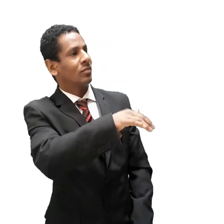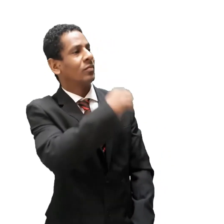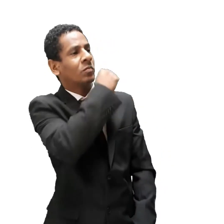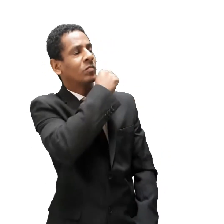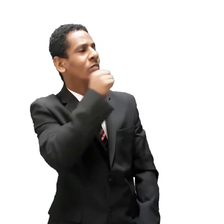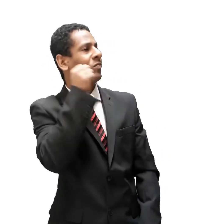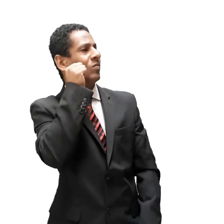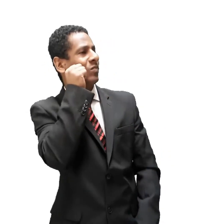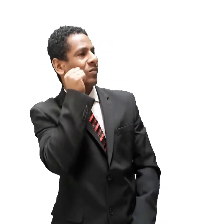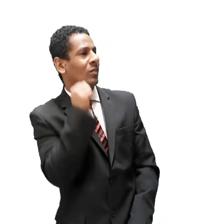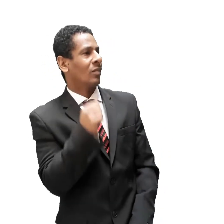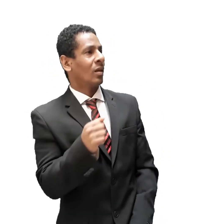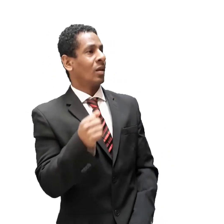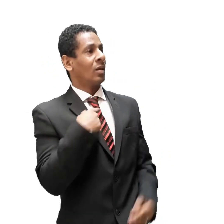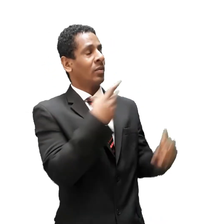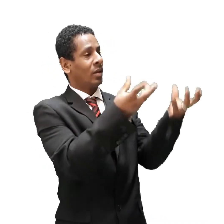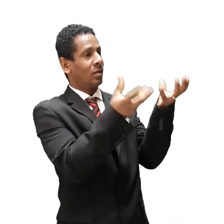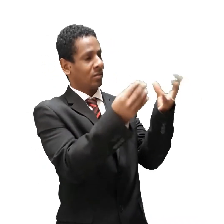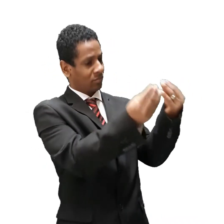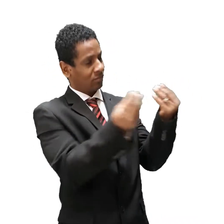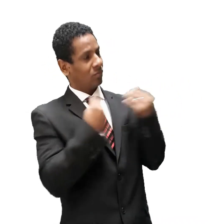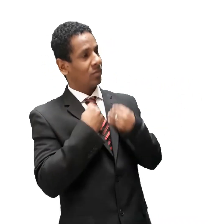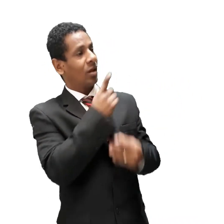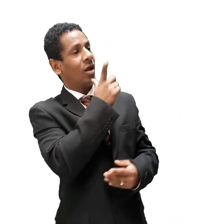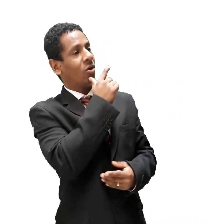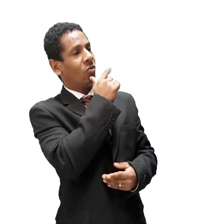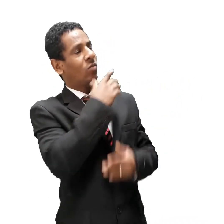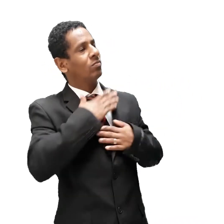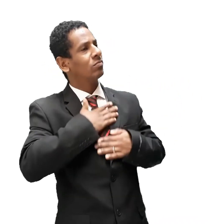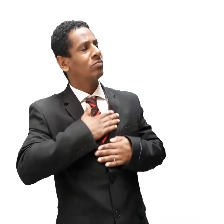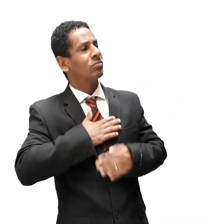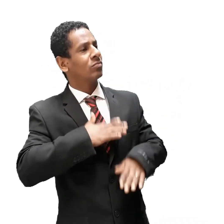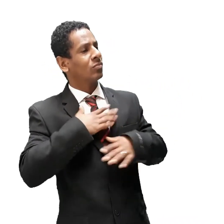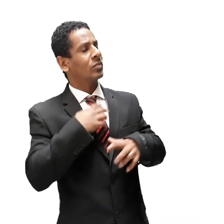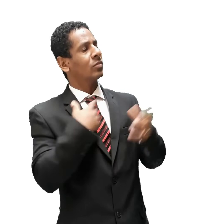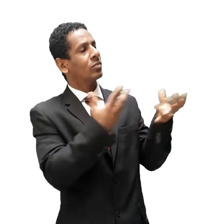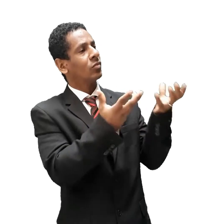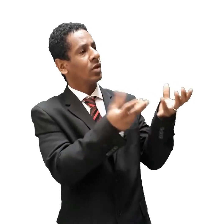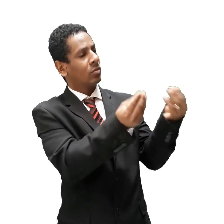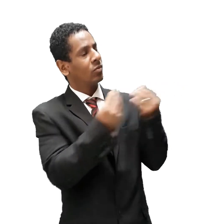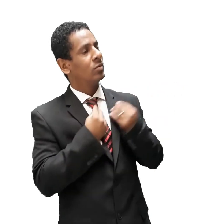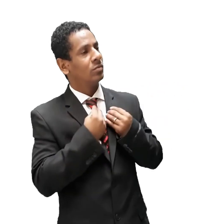mulher, dá-me desta água. Ele pediu a ela, né?